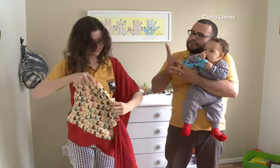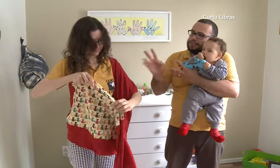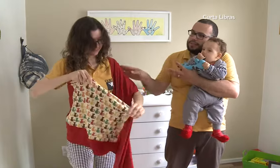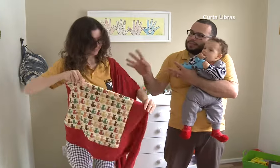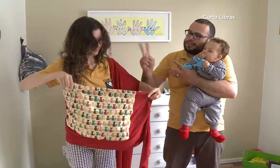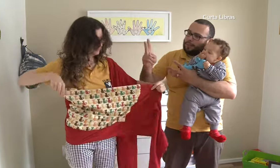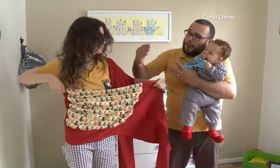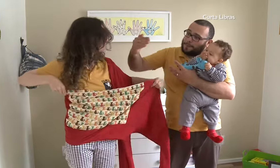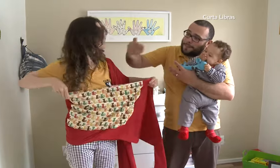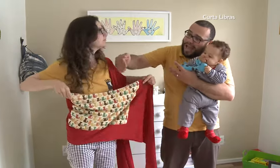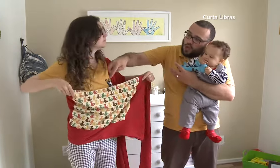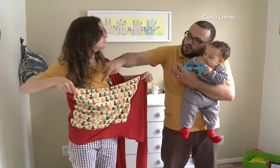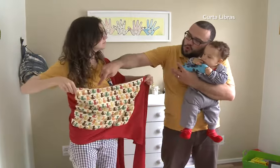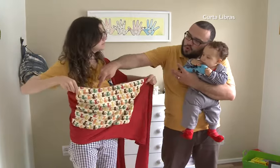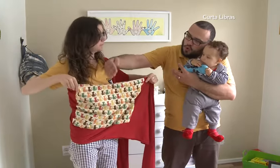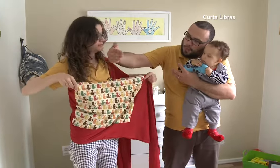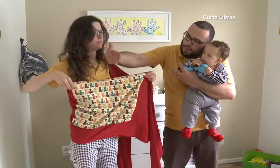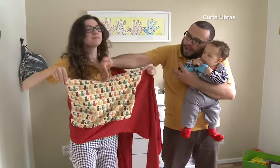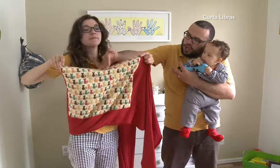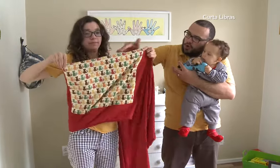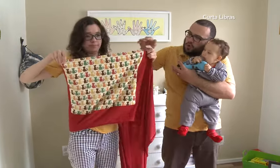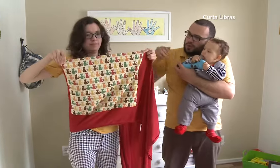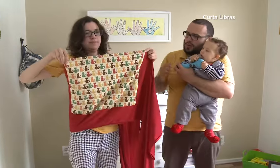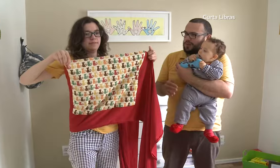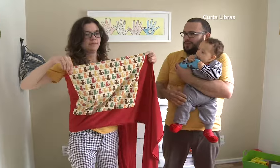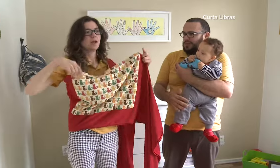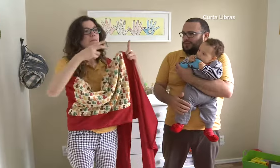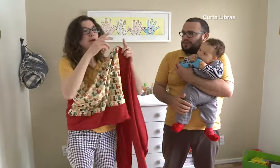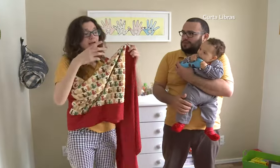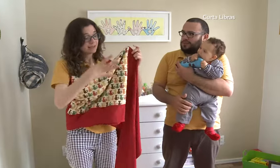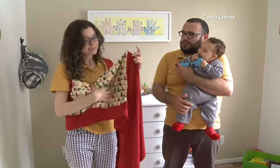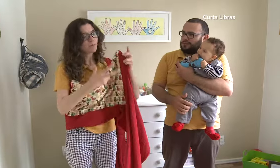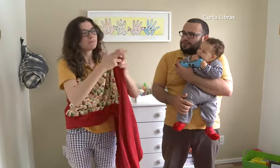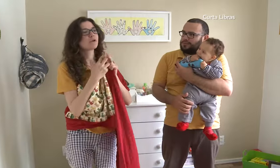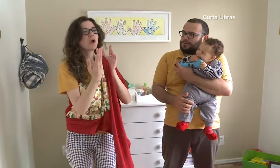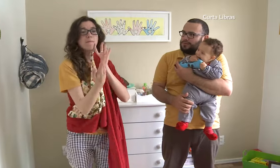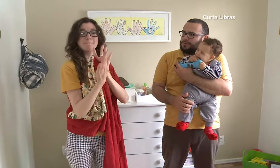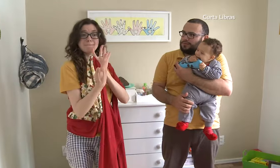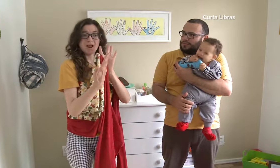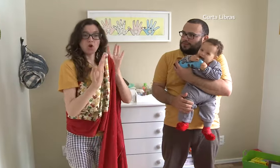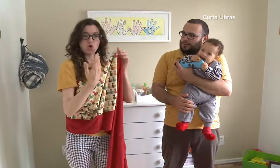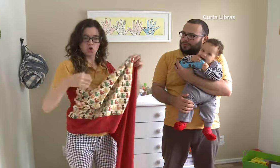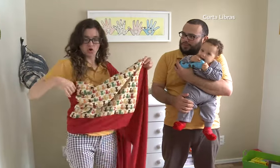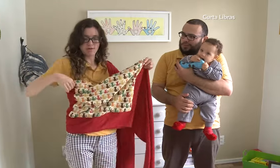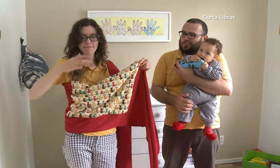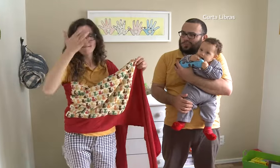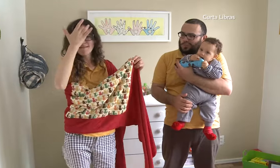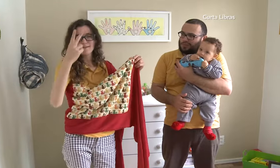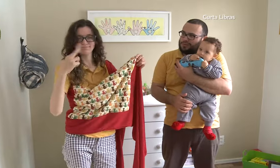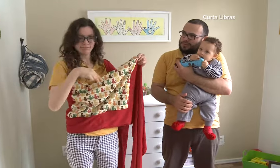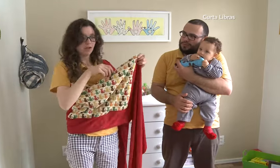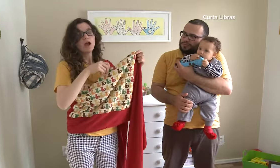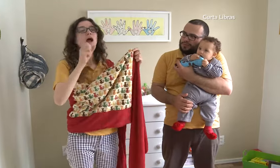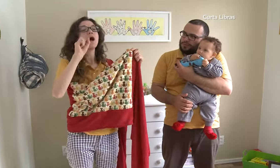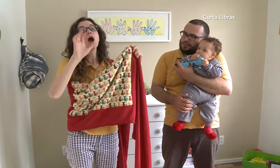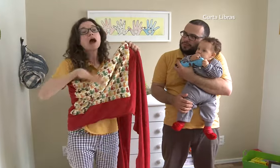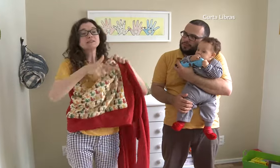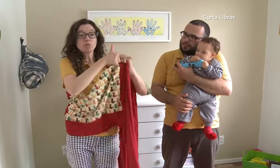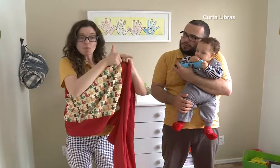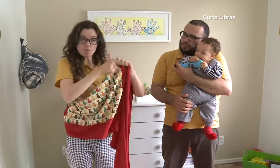Essa parte com desenho sempre para frente. Essa parte com desenho é o meio. Se não tiver desenho, ela vai ter uma marquinha que mostra onde fica o